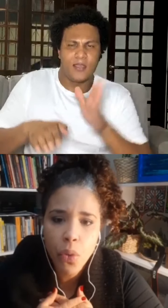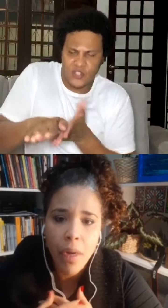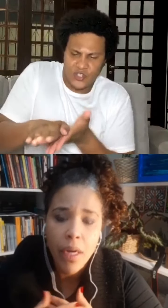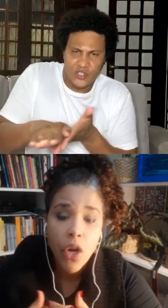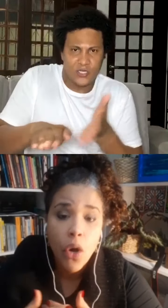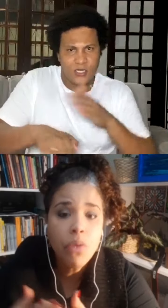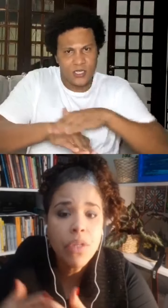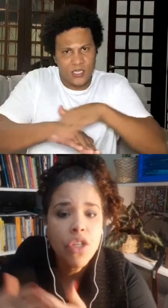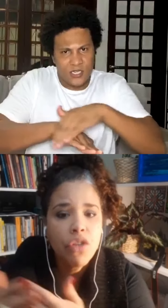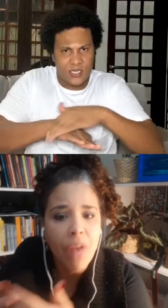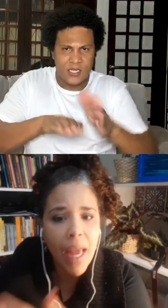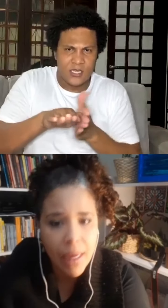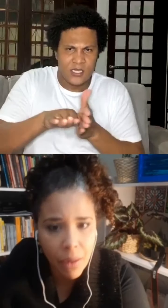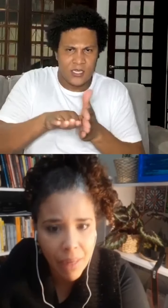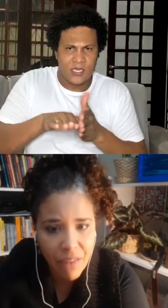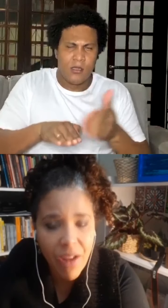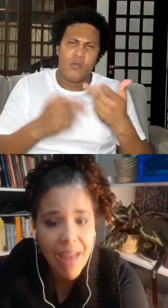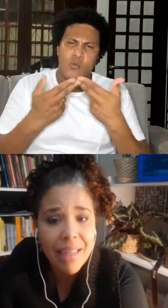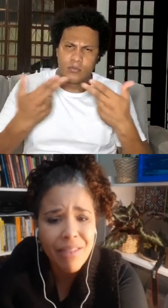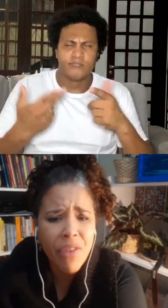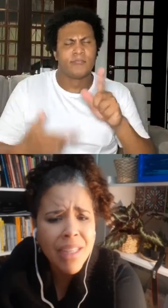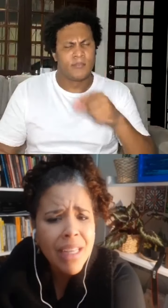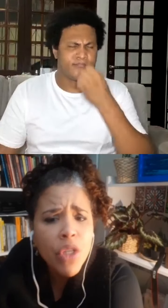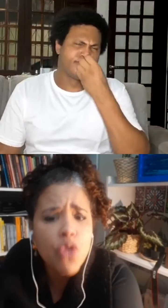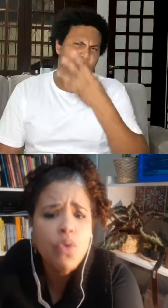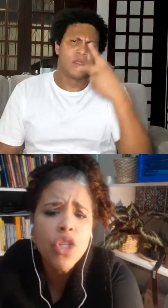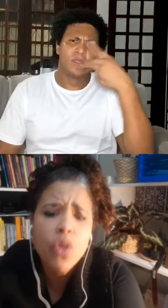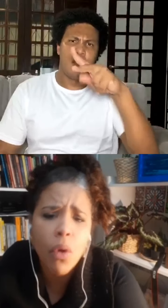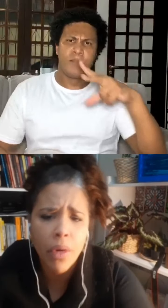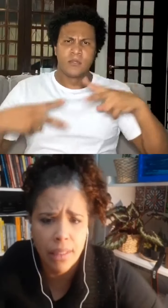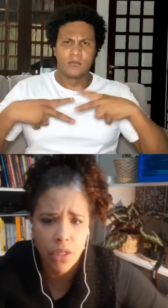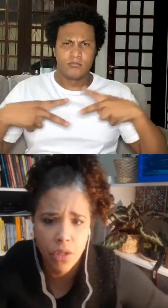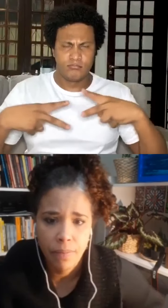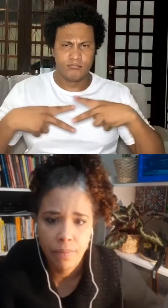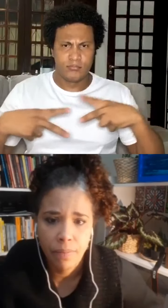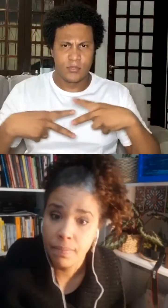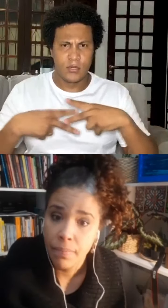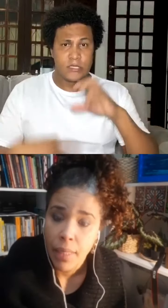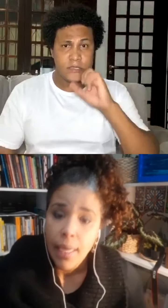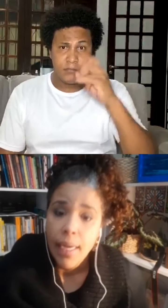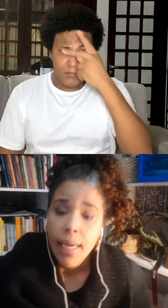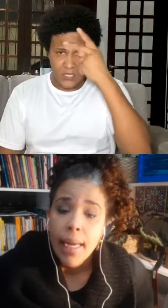sua. Ou se tiver que alguém faça, faça com as suas coisas.